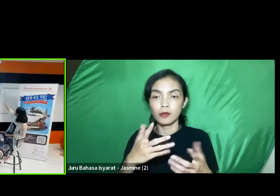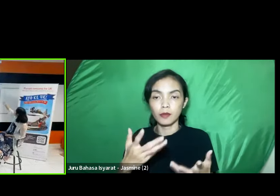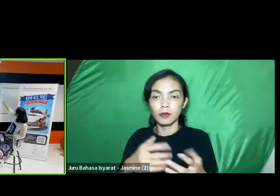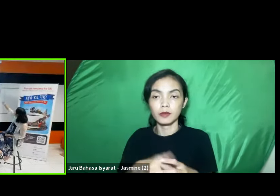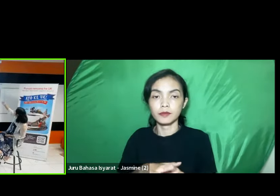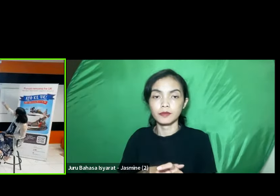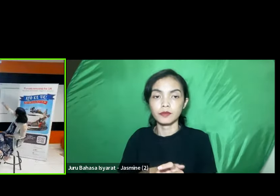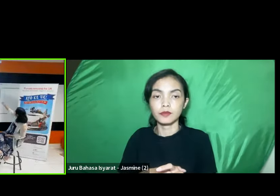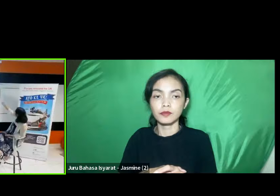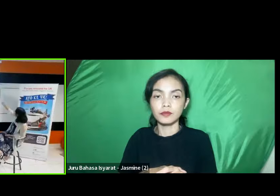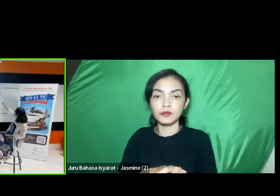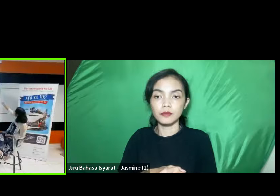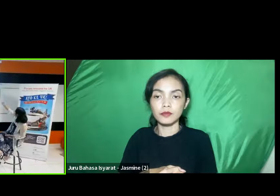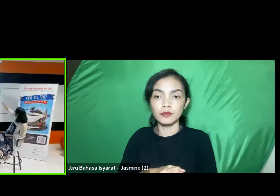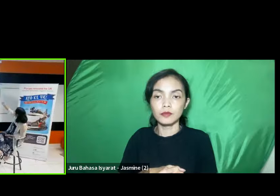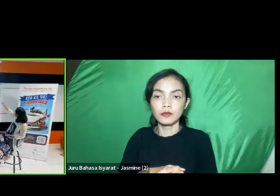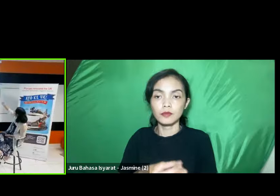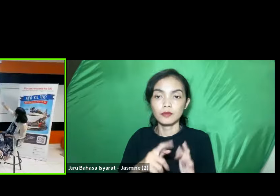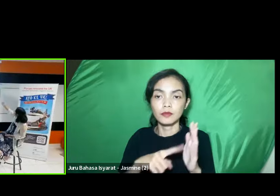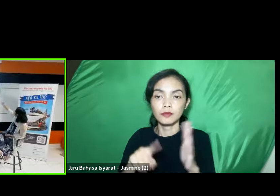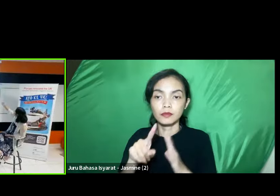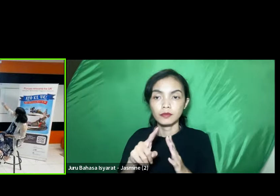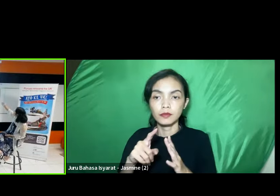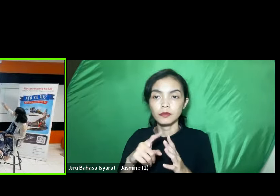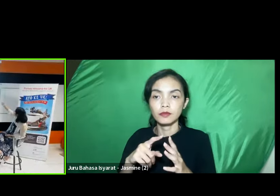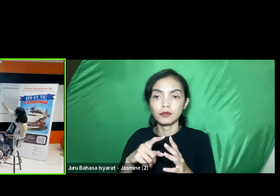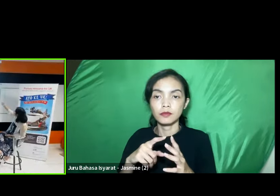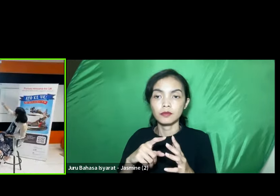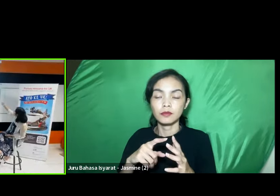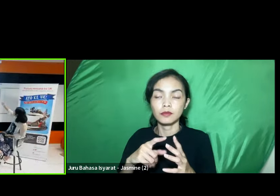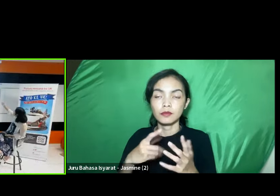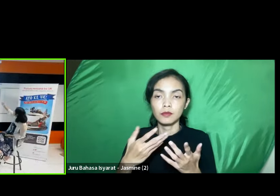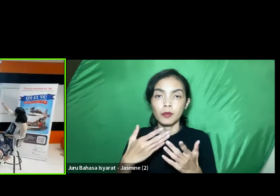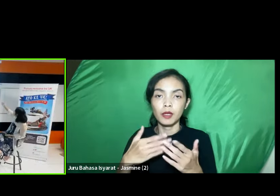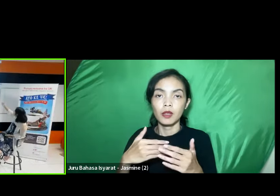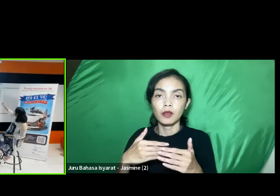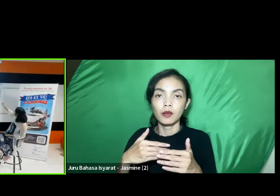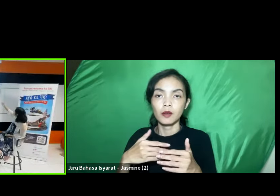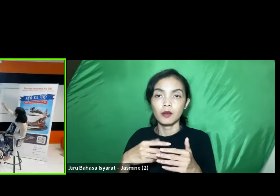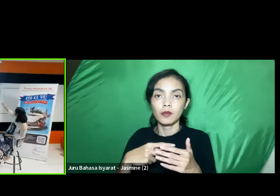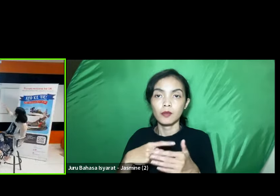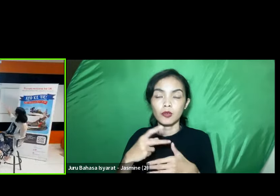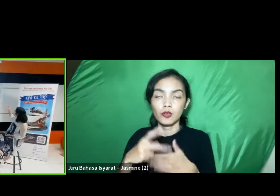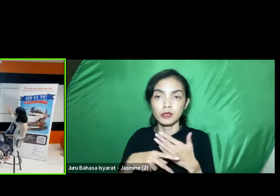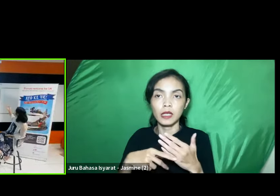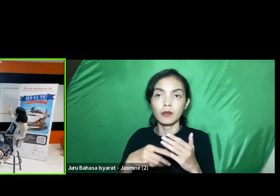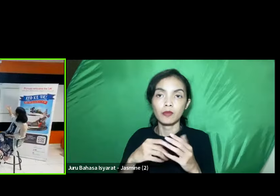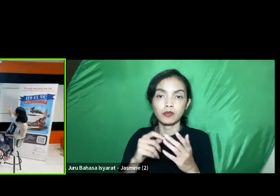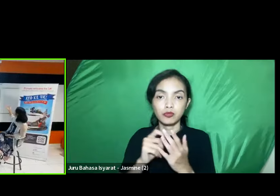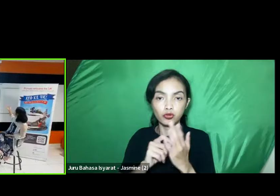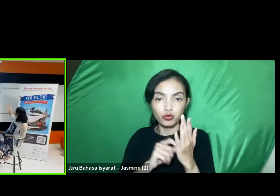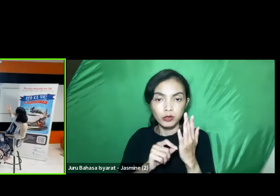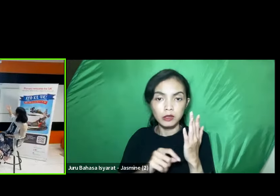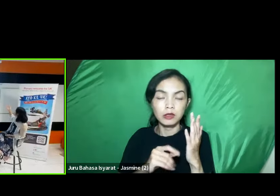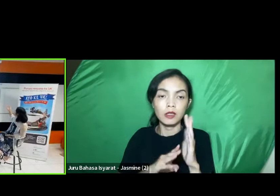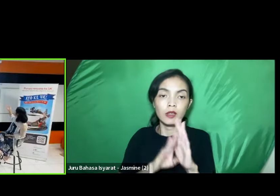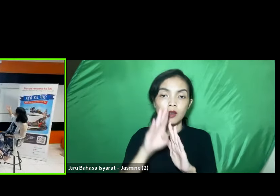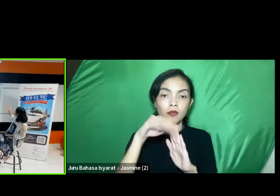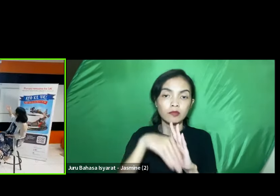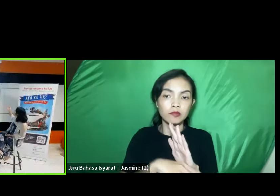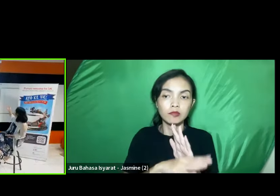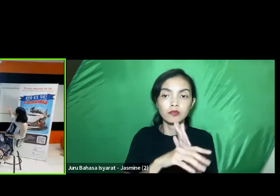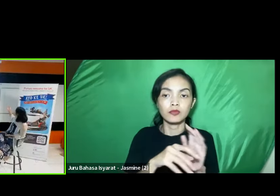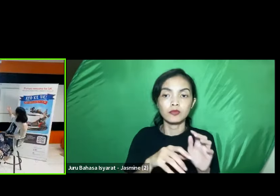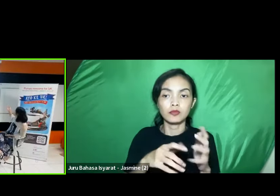mungkin samaali sama yang atas up and down proses Pro yang itu miskan ceritakan enggak apa-apa atau Bagaimana